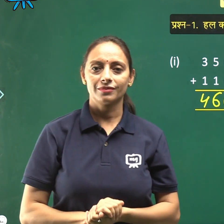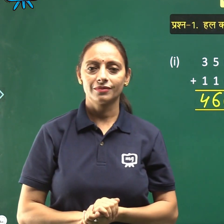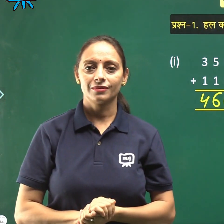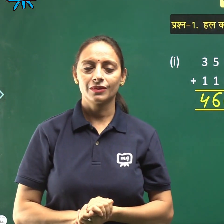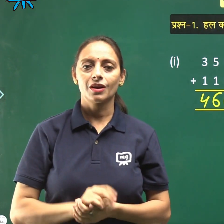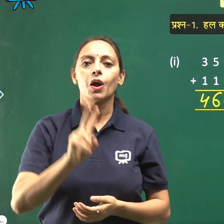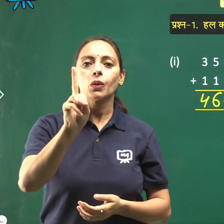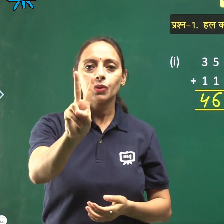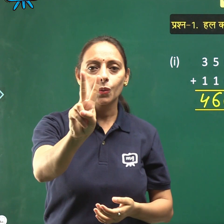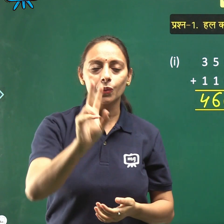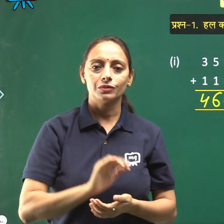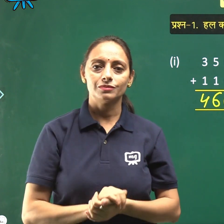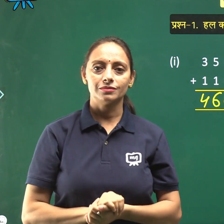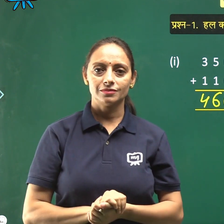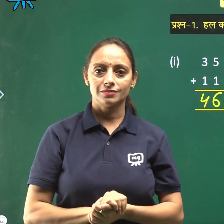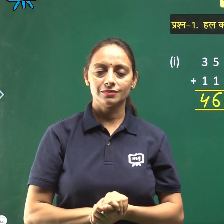नंबर दो,